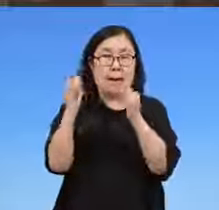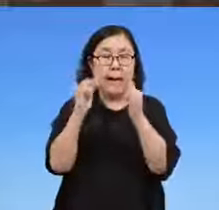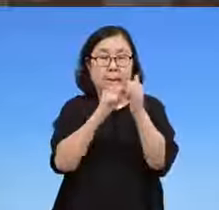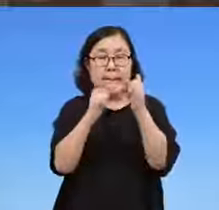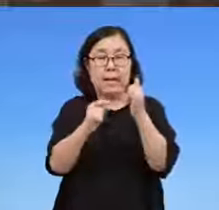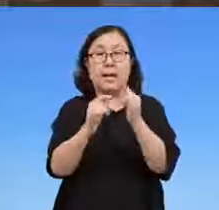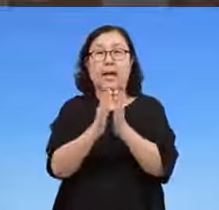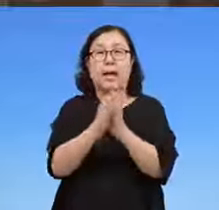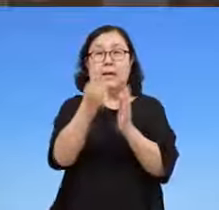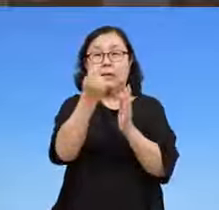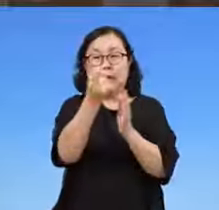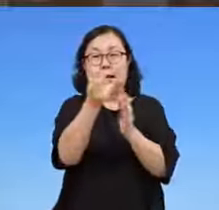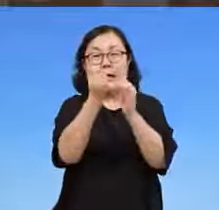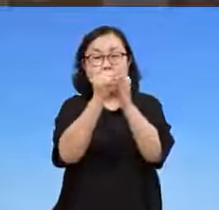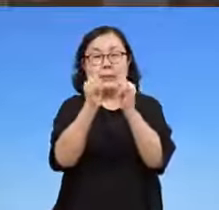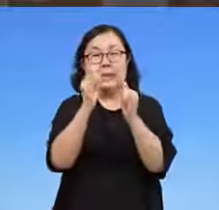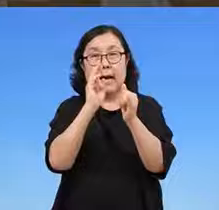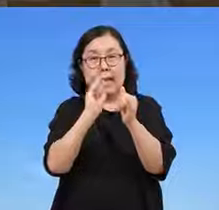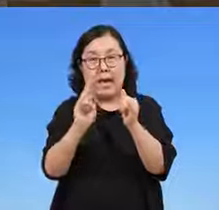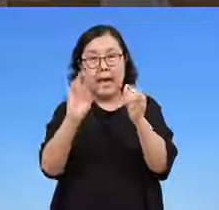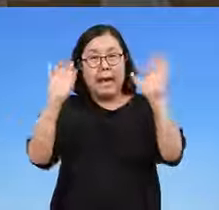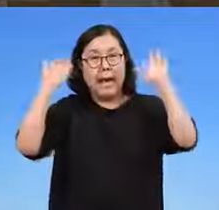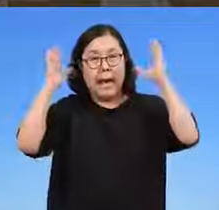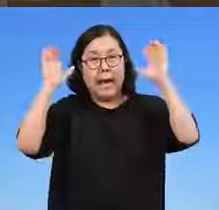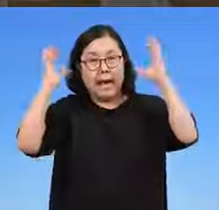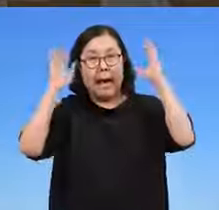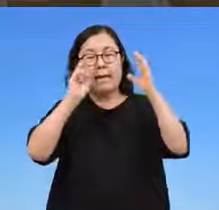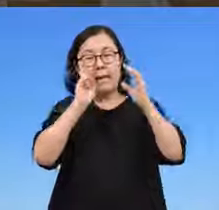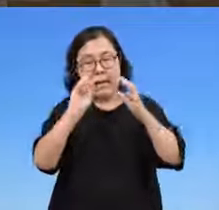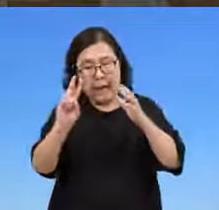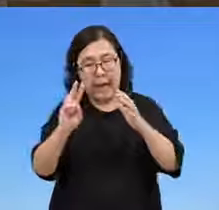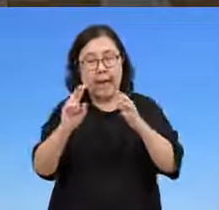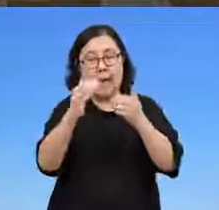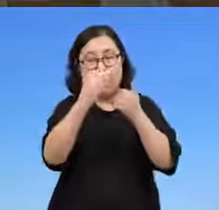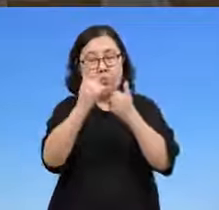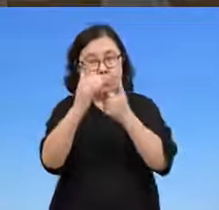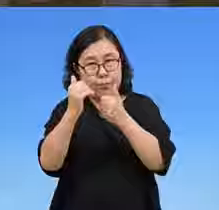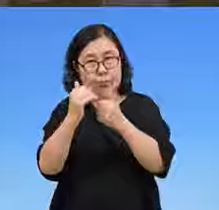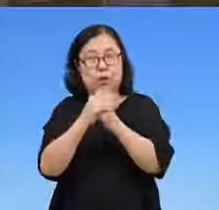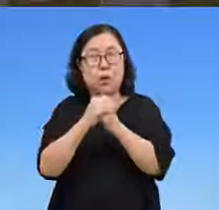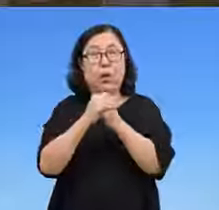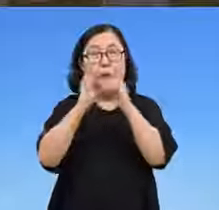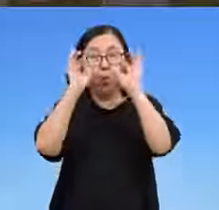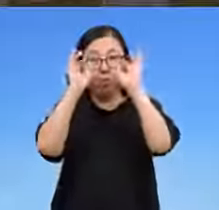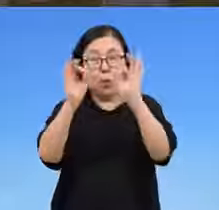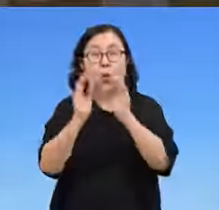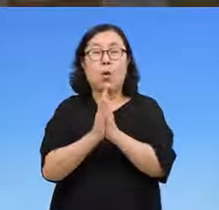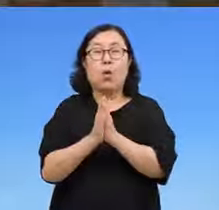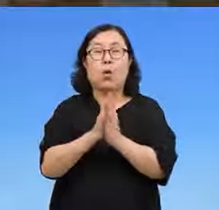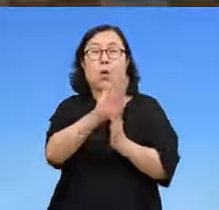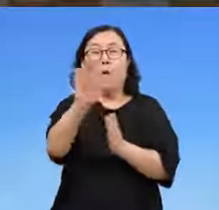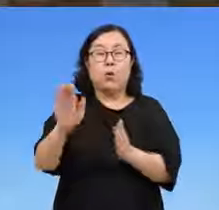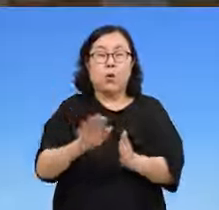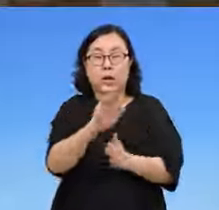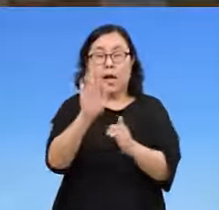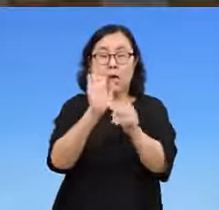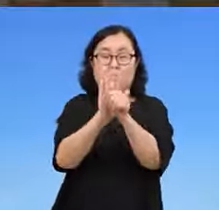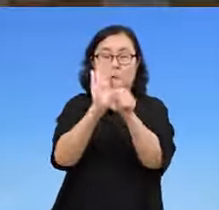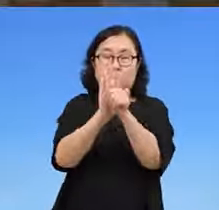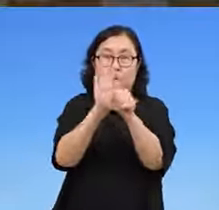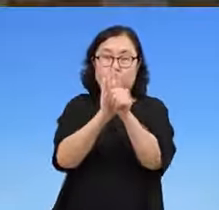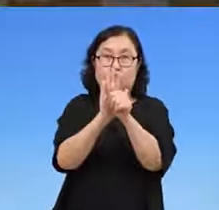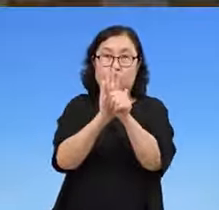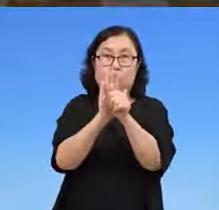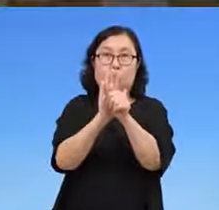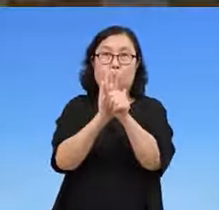주님이 부르시는데 이 작은 자야, 아이야, 이렇게 부르시는 것을 보면서 오늘 수많은 우리가 도와야 될 연약한